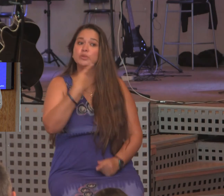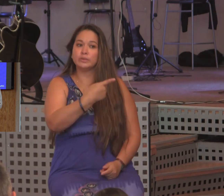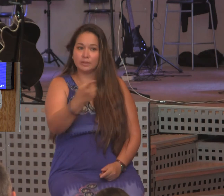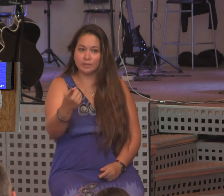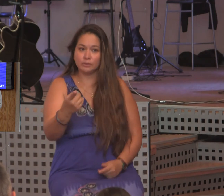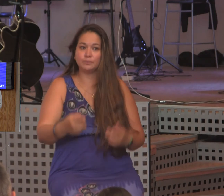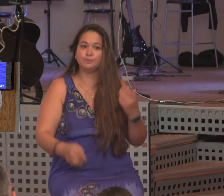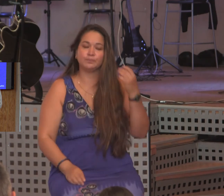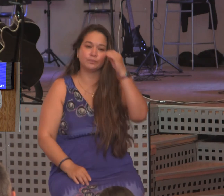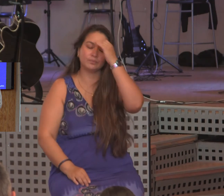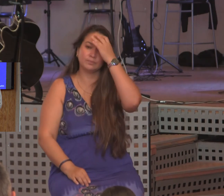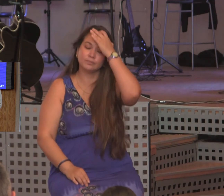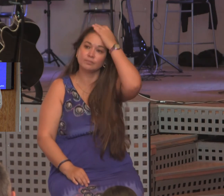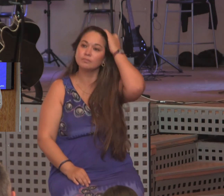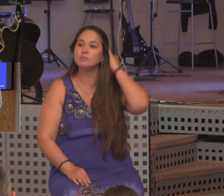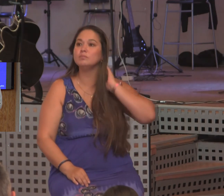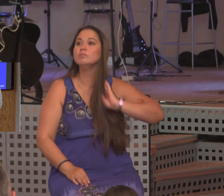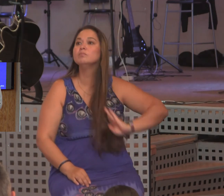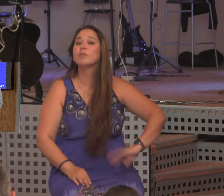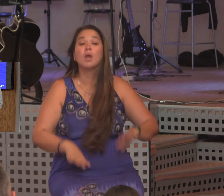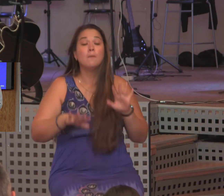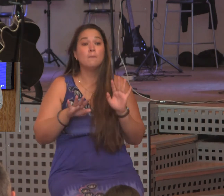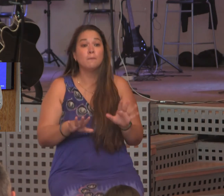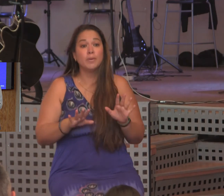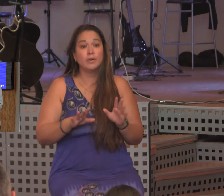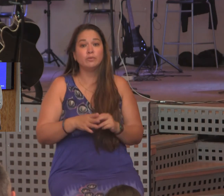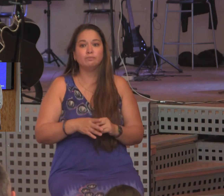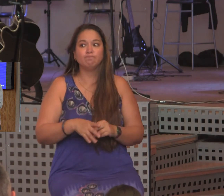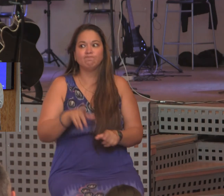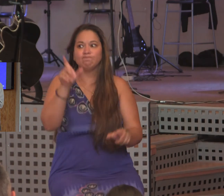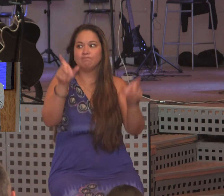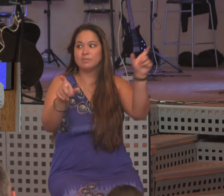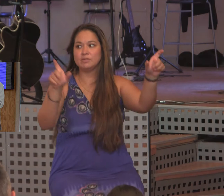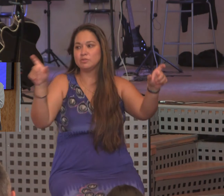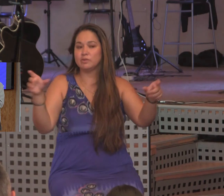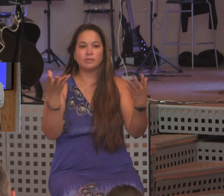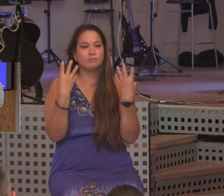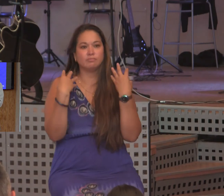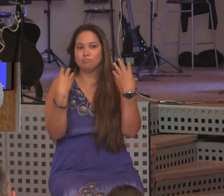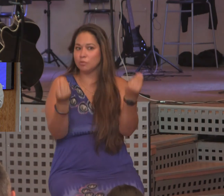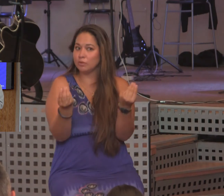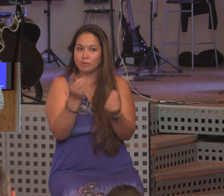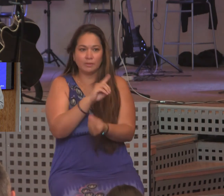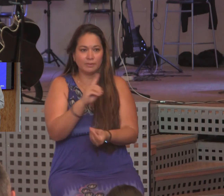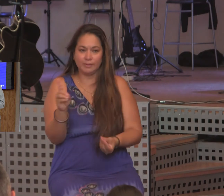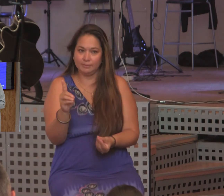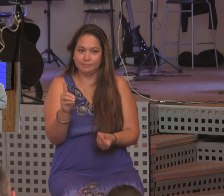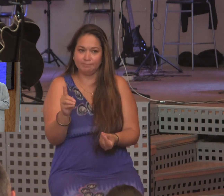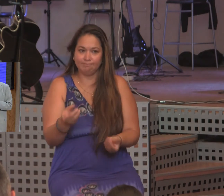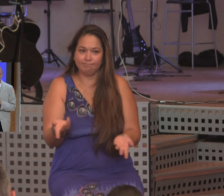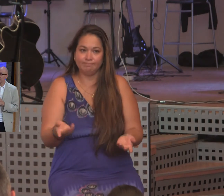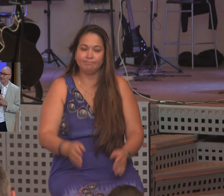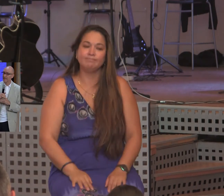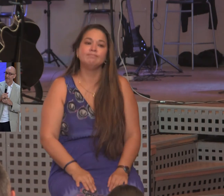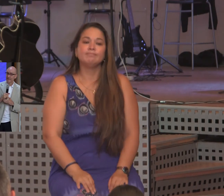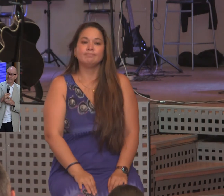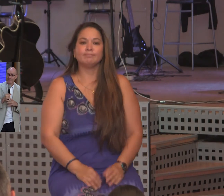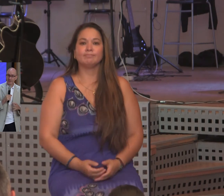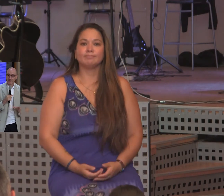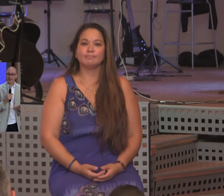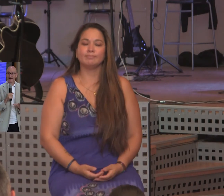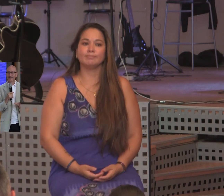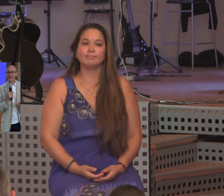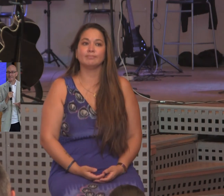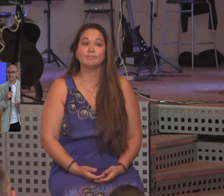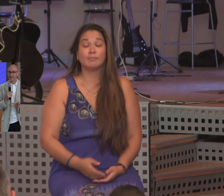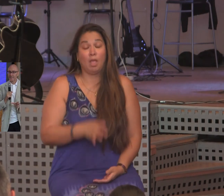alegoría, pero ellos no entendieron qué les quiso decir. Y como siempre, me